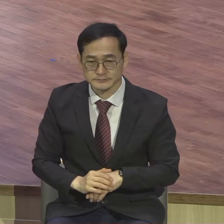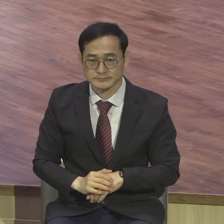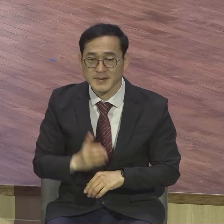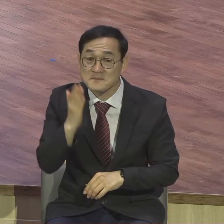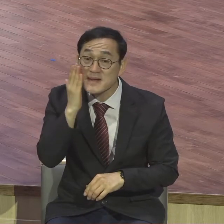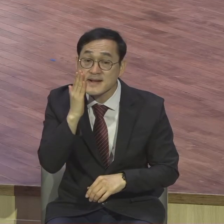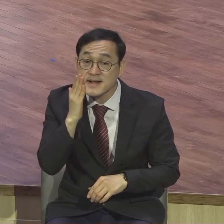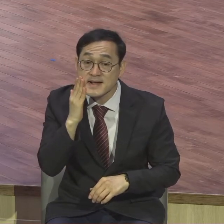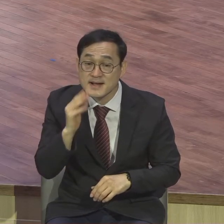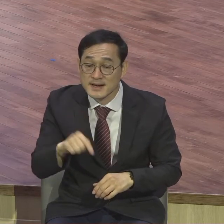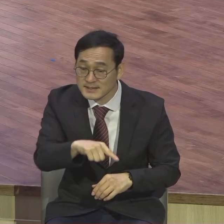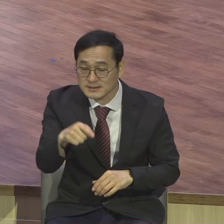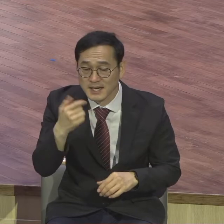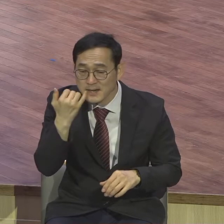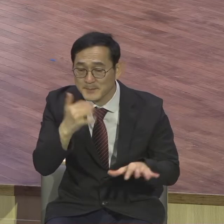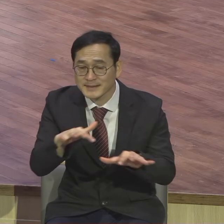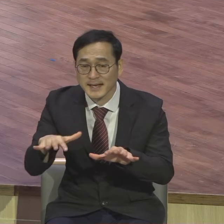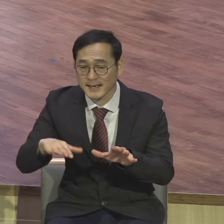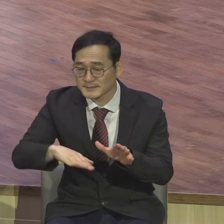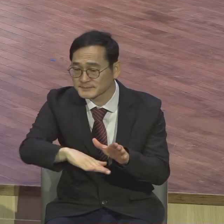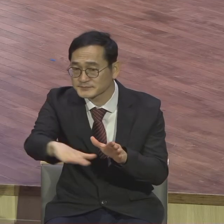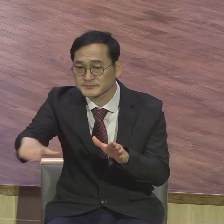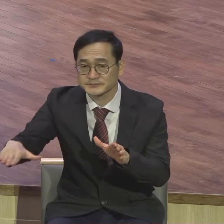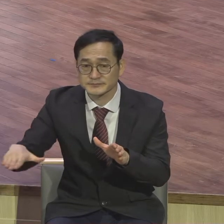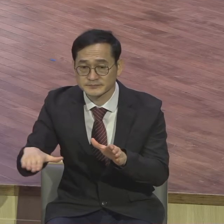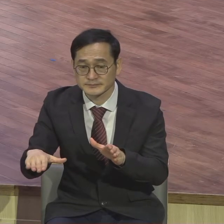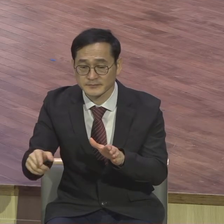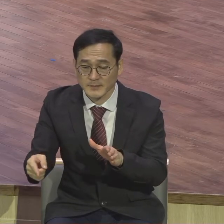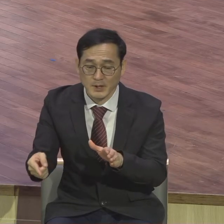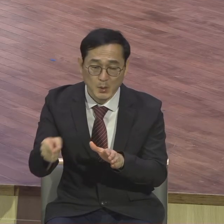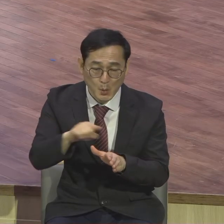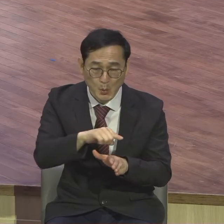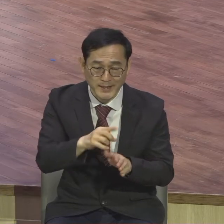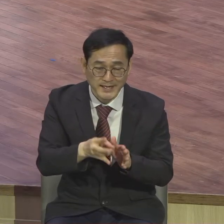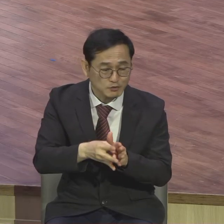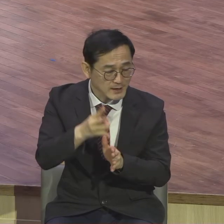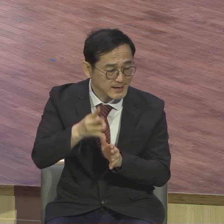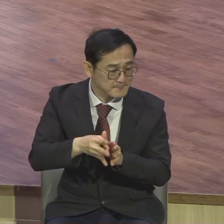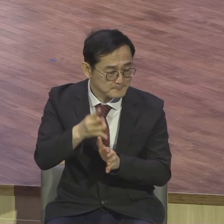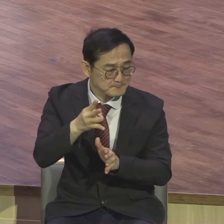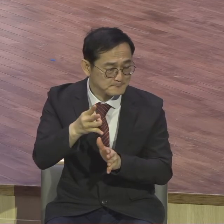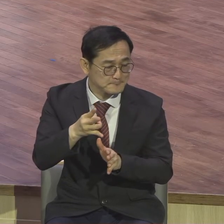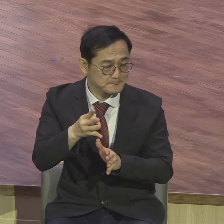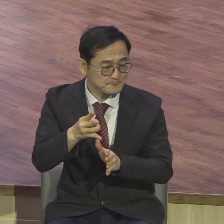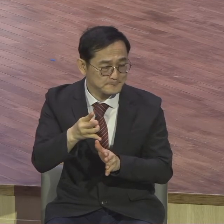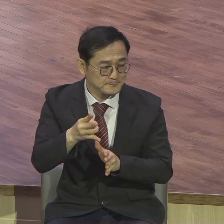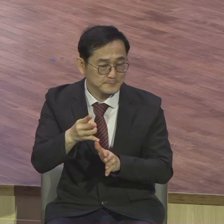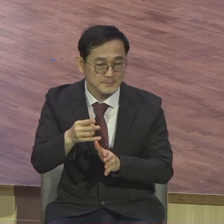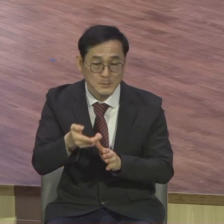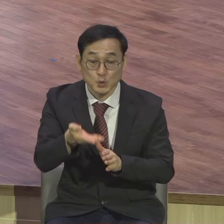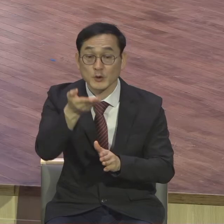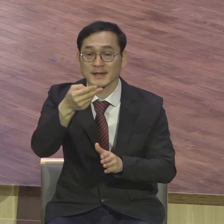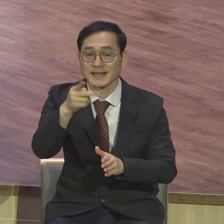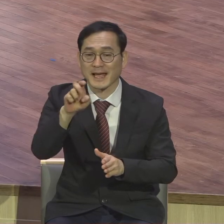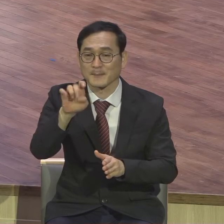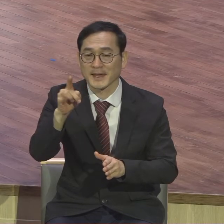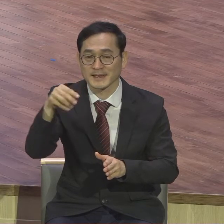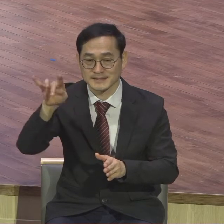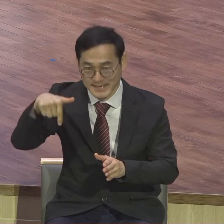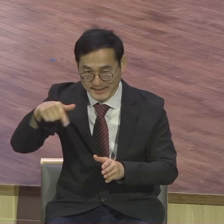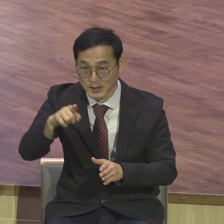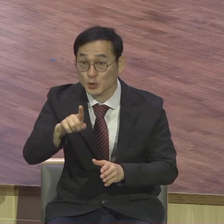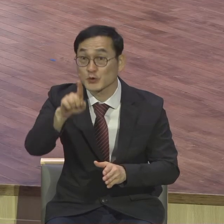지중해. 지중해고 그 오른쪽 밑에 예루살렘, 그 위에 다메섹, 그 다음